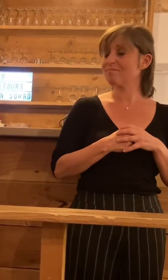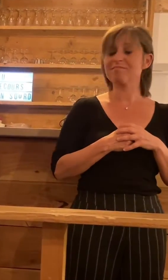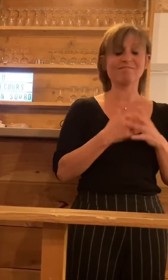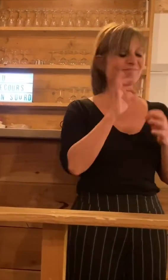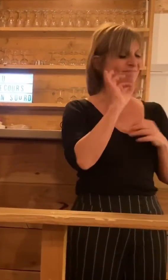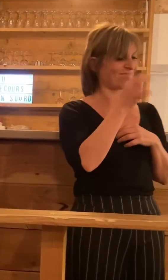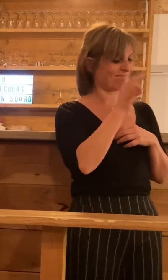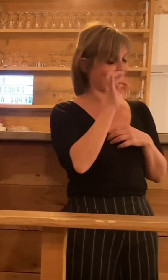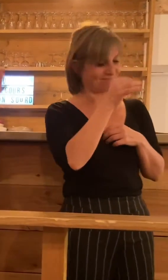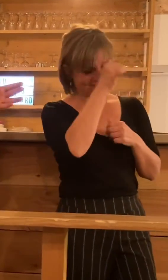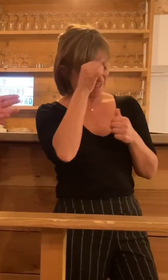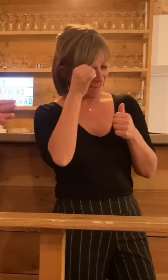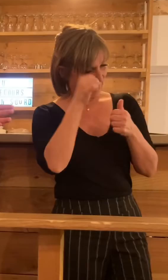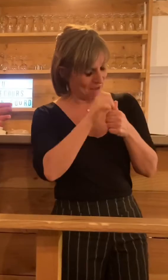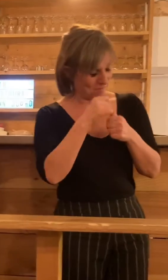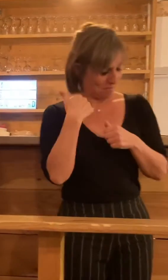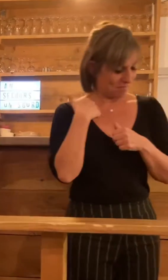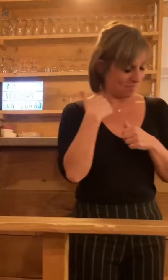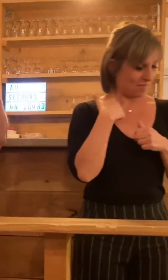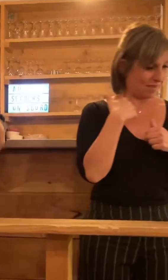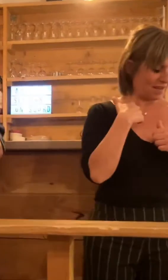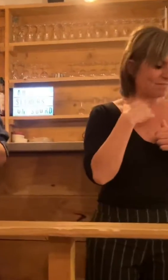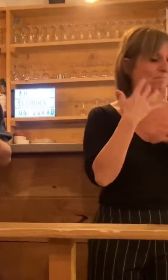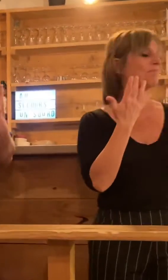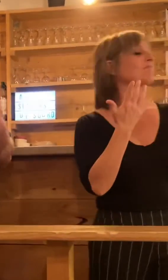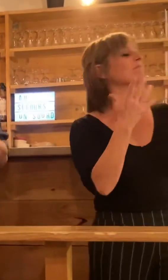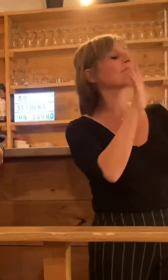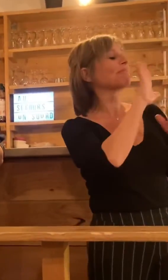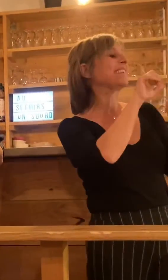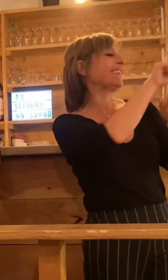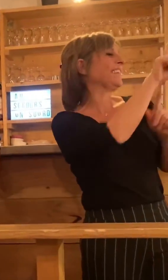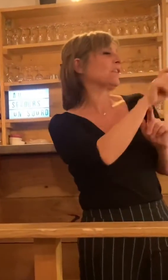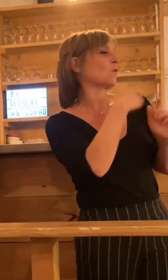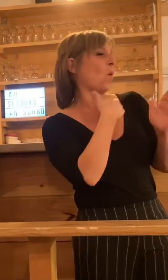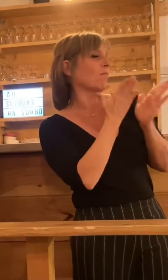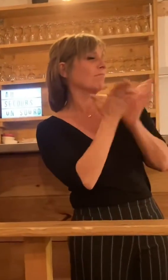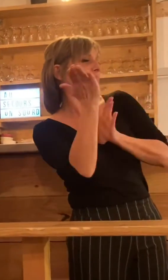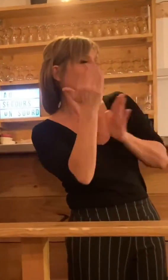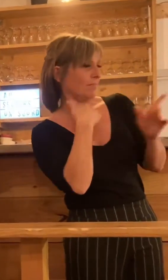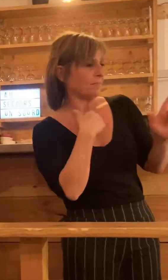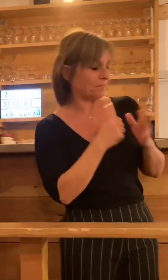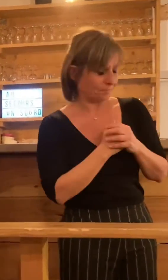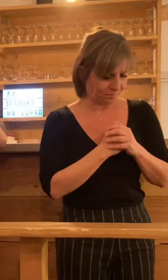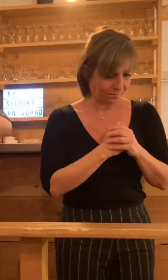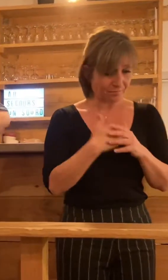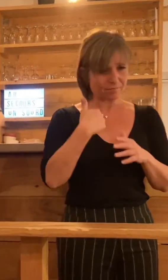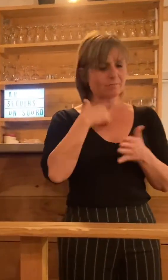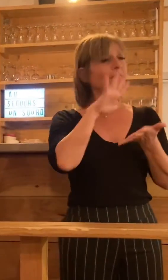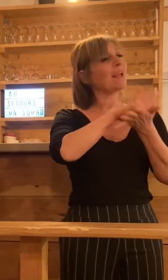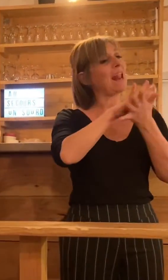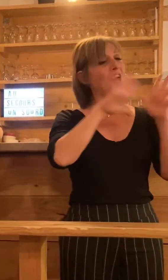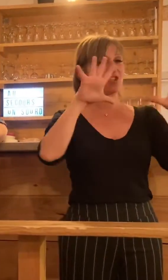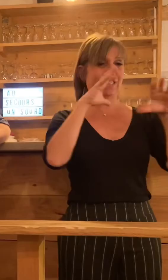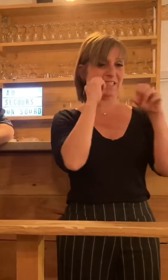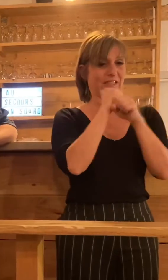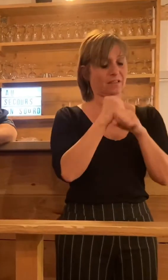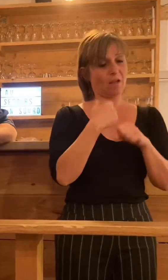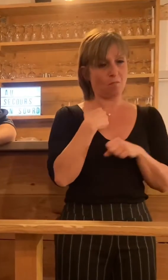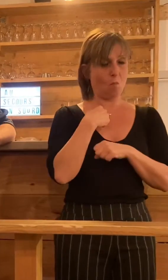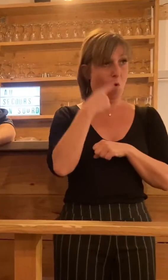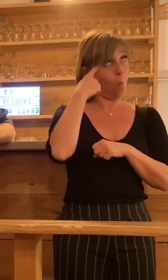moi à l'âge de 10 ans, ça répond pas directement à la question, mais à l'âge de 10 ans, moi je pensais que j'allais mourir